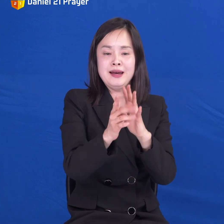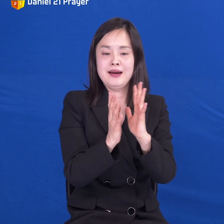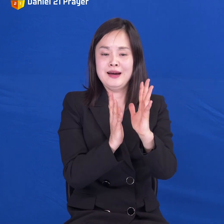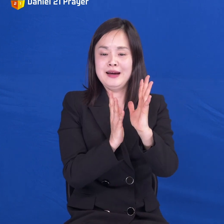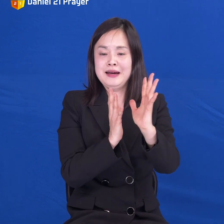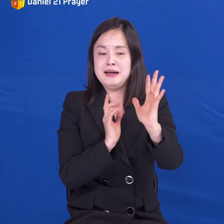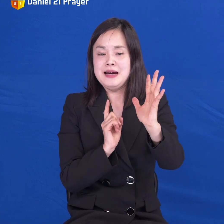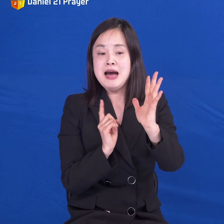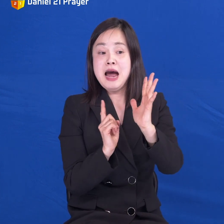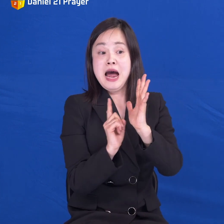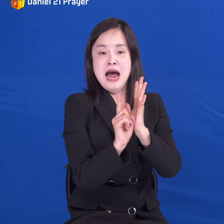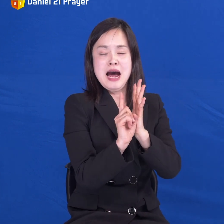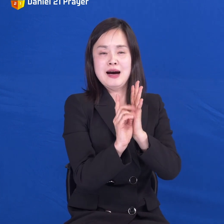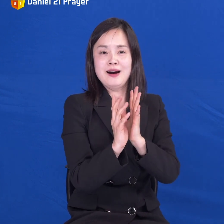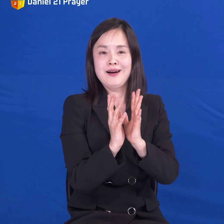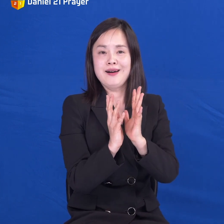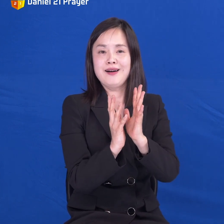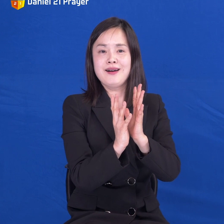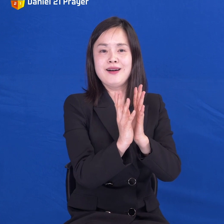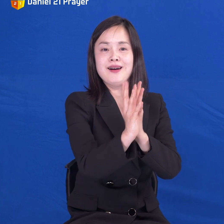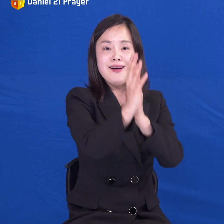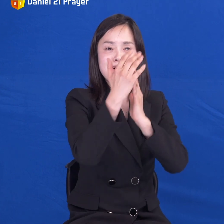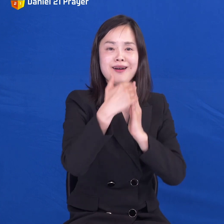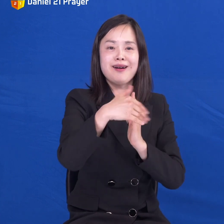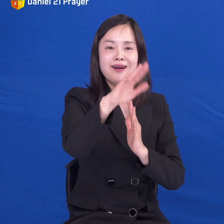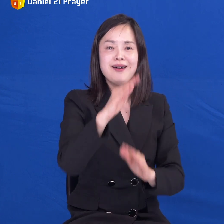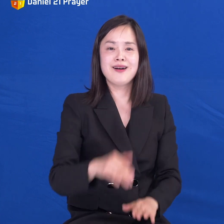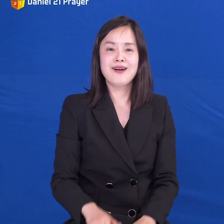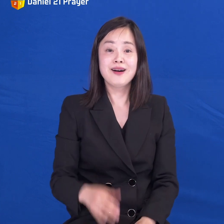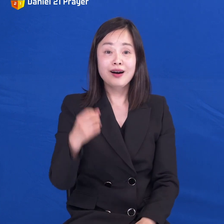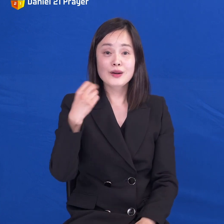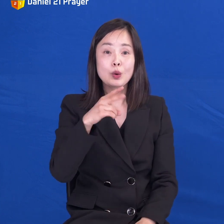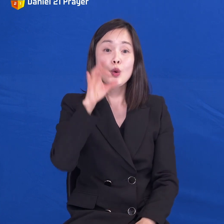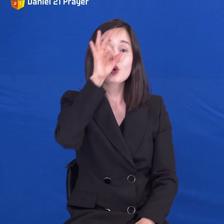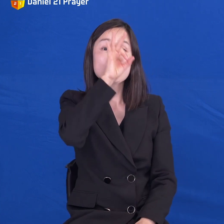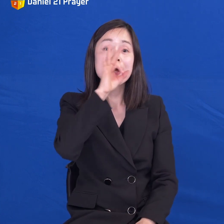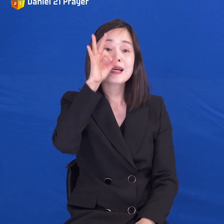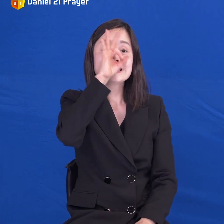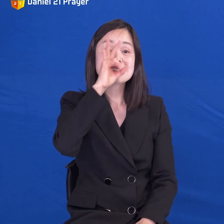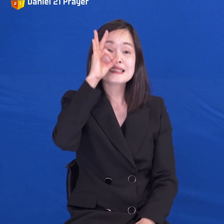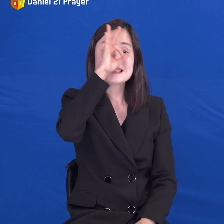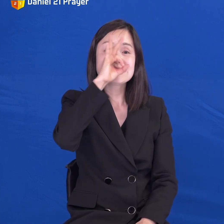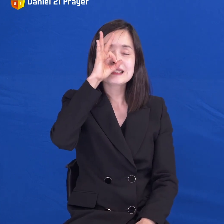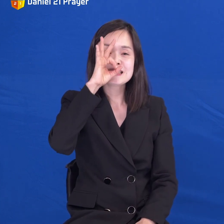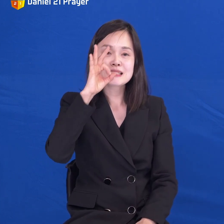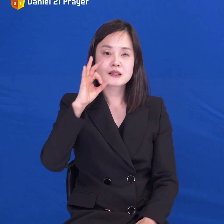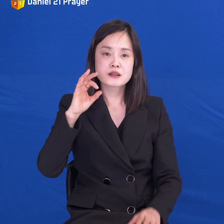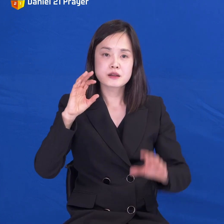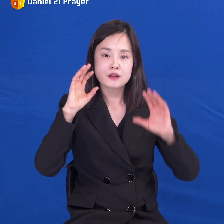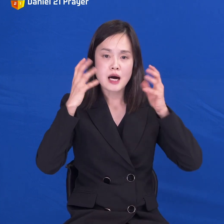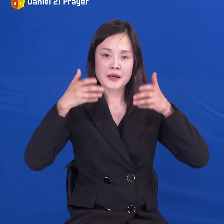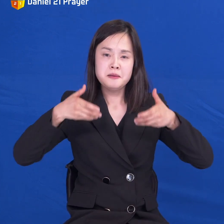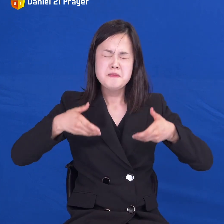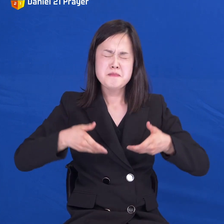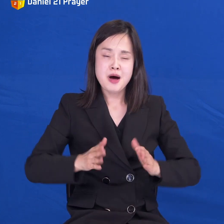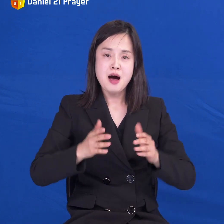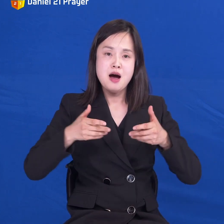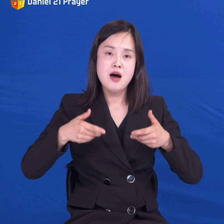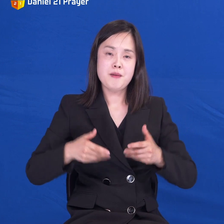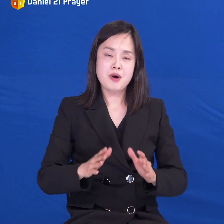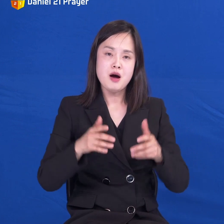그리고 또 가다 보면 여러분 돼지가 새끼를 많이 낳습니다. 저는 원래 한 마리 난 줄 알았습니다. 아닙니다.